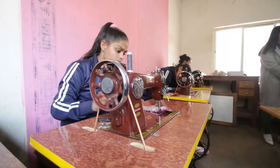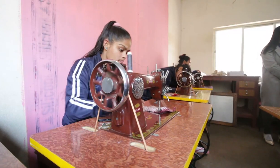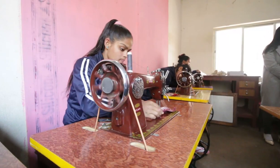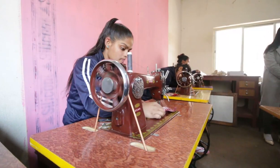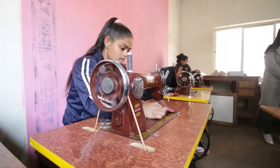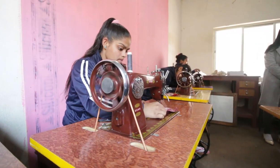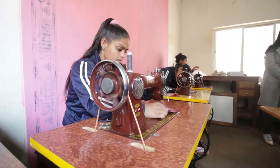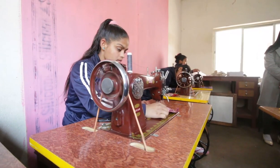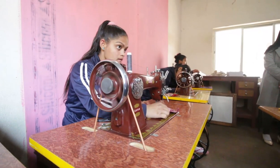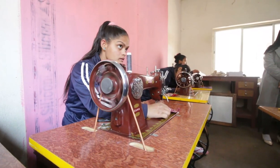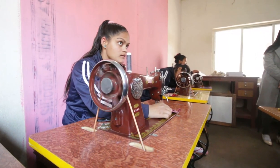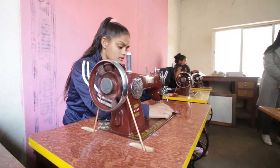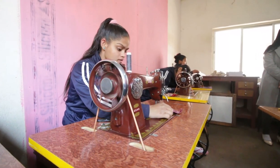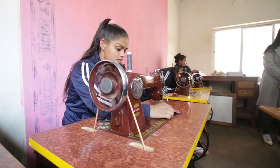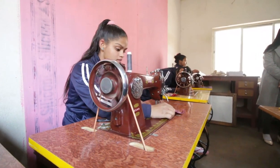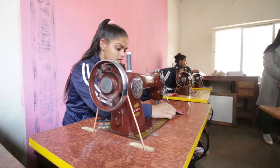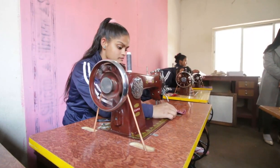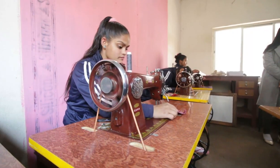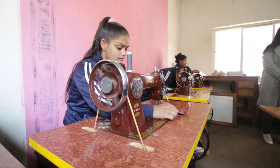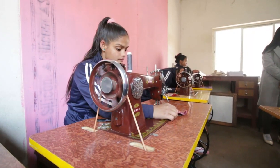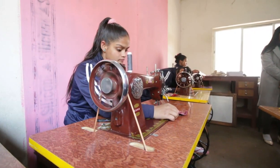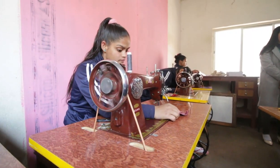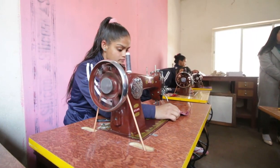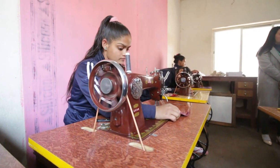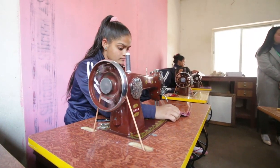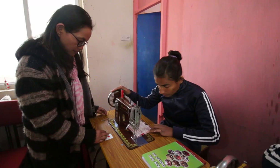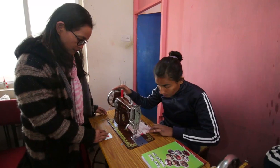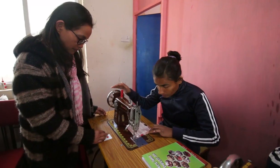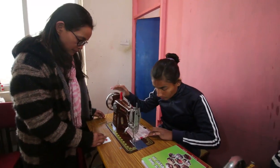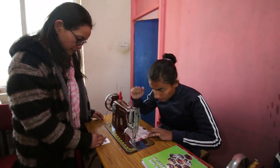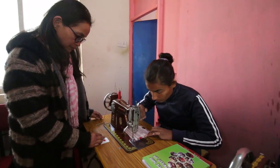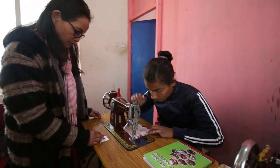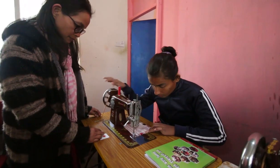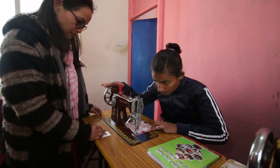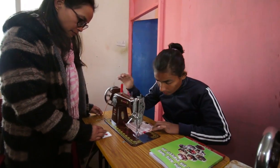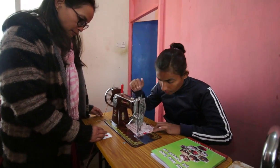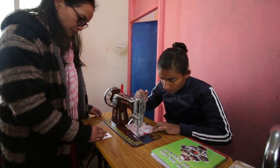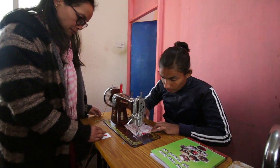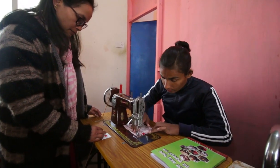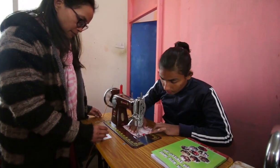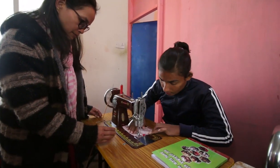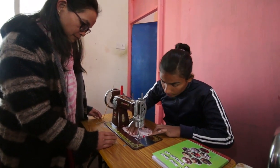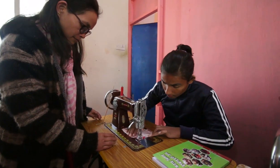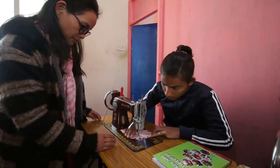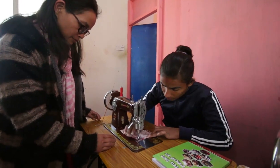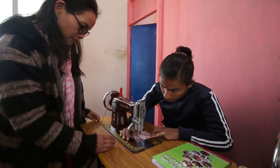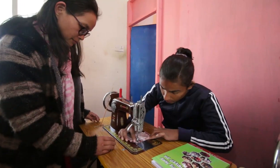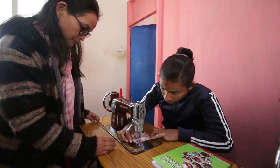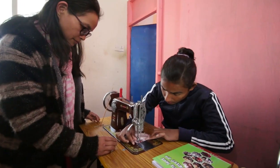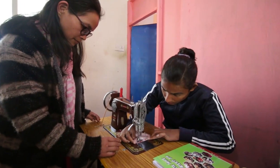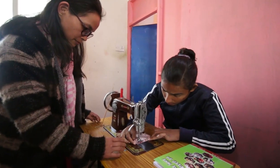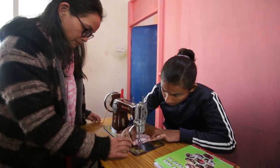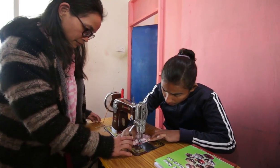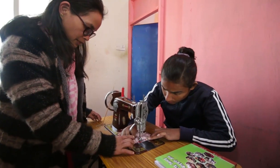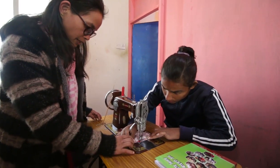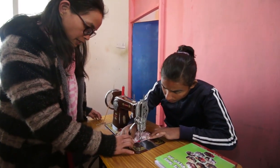यहाँका बहिरा विद्यार्थीहरूलाई विभिन्न सिपमूलक तालिमहरू प्रदान गरी भविष्यमा आत्मनिर्भर बन्नका लागि बाटो